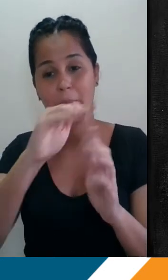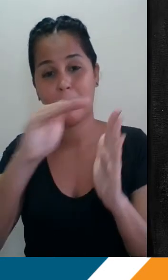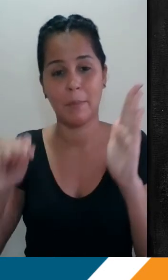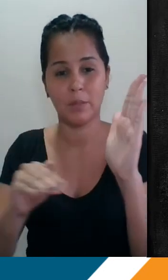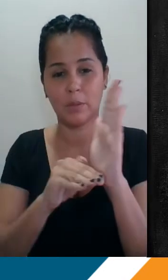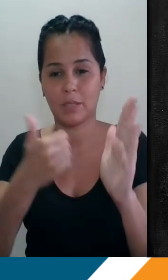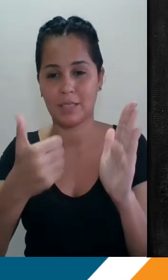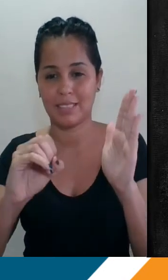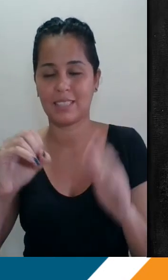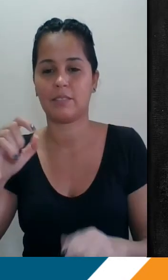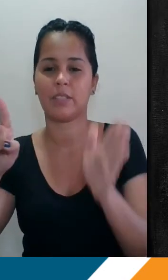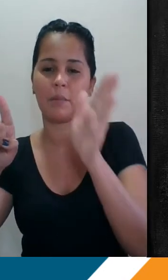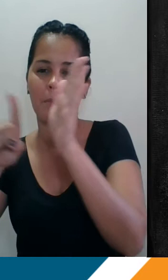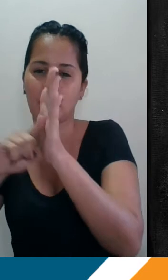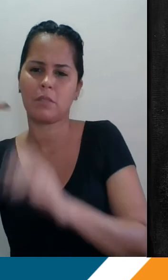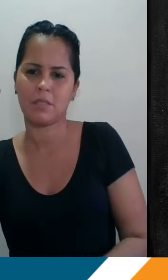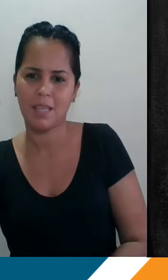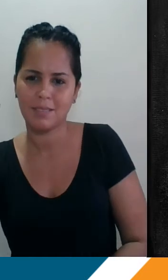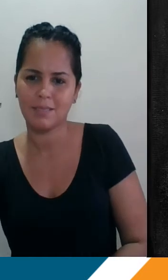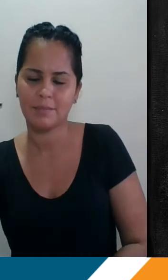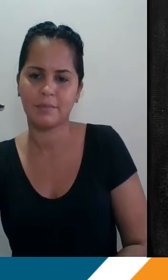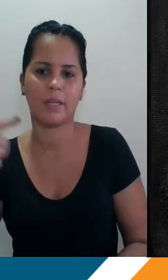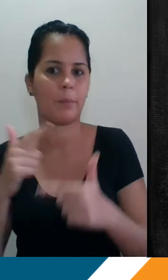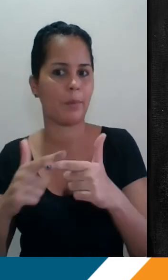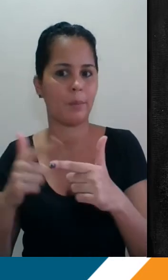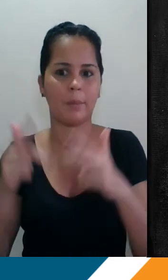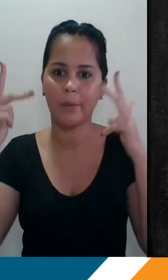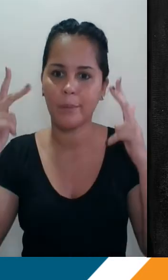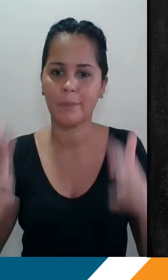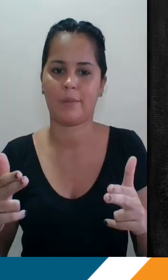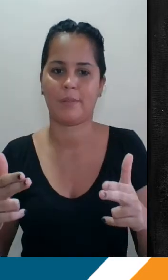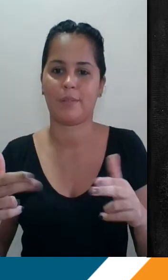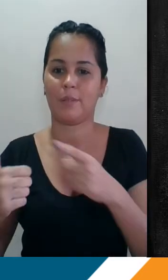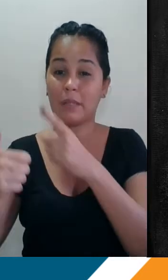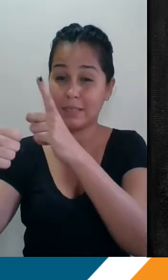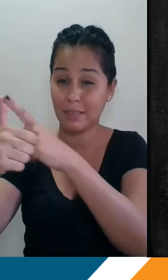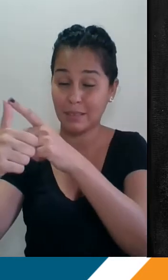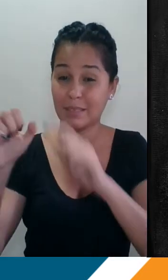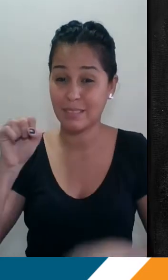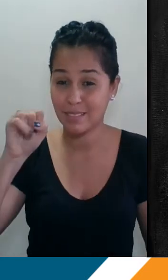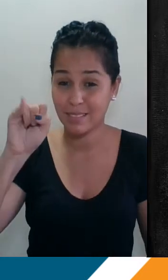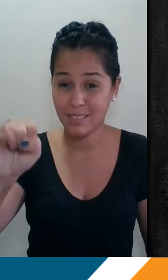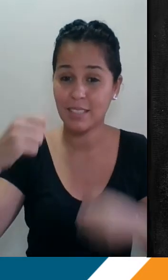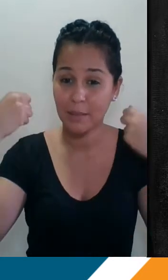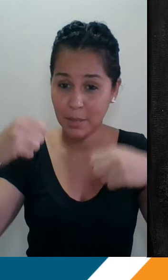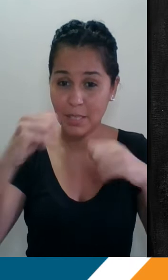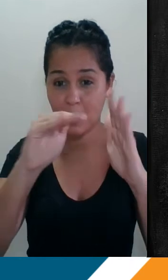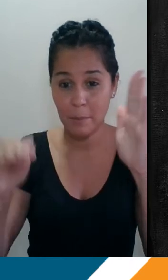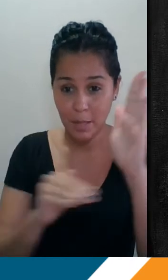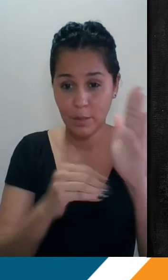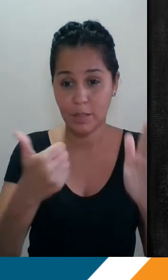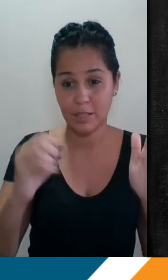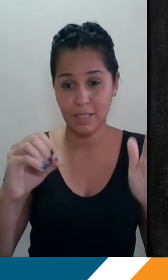menos 7. Vai ser o mesmo problema. A primeira condição que a gente encontrou para o x é, de fato, ele ser menor que 10